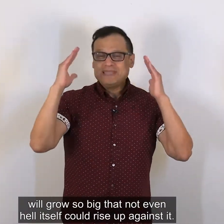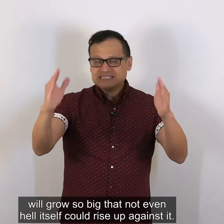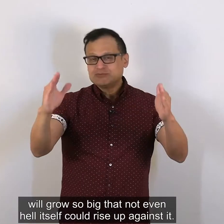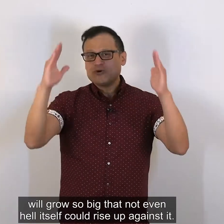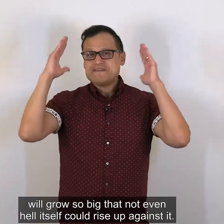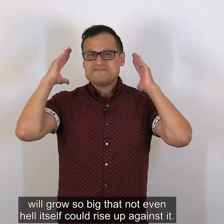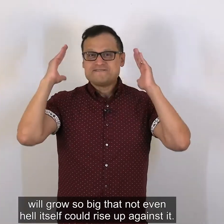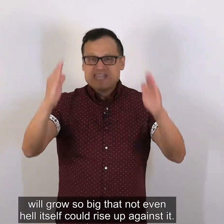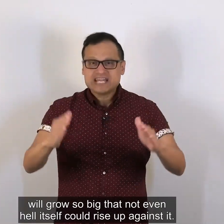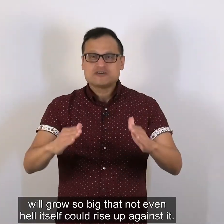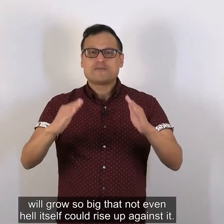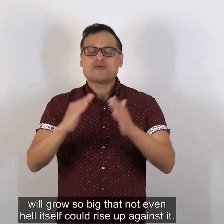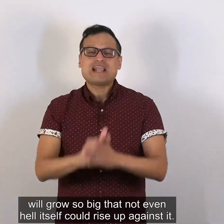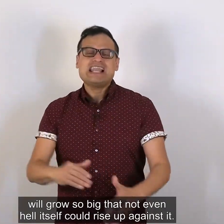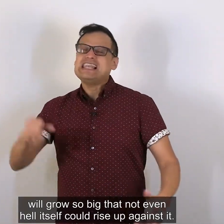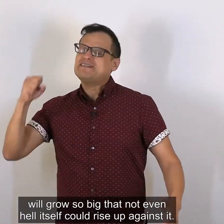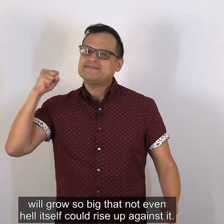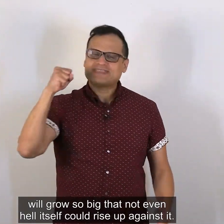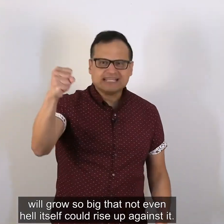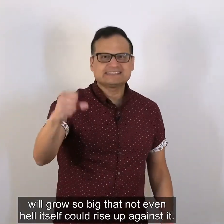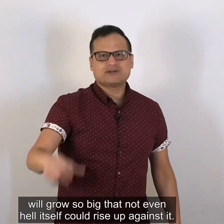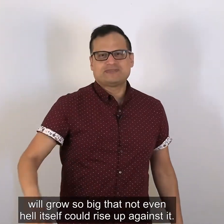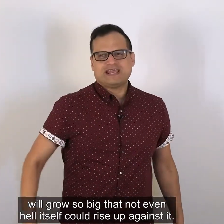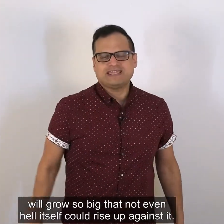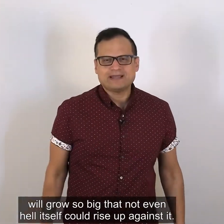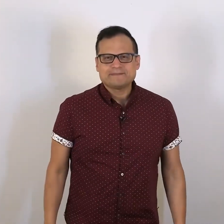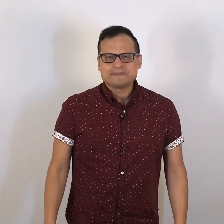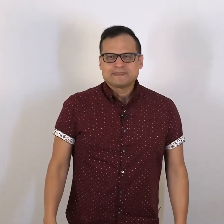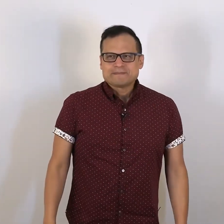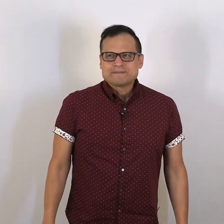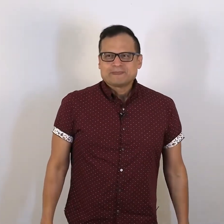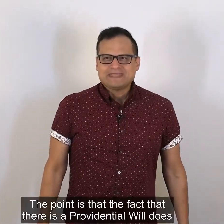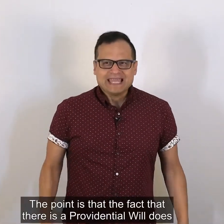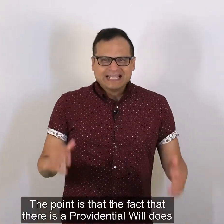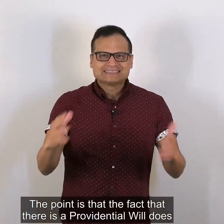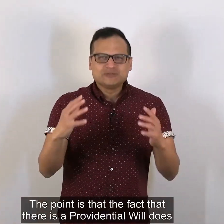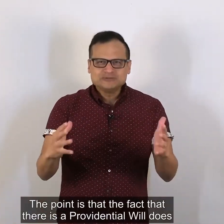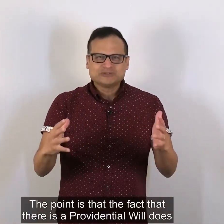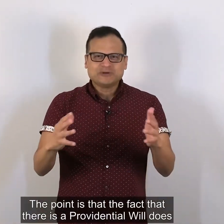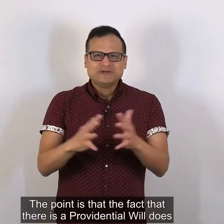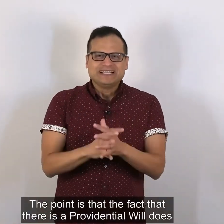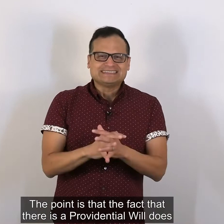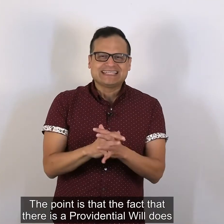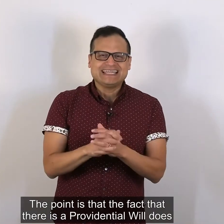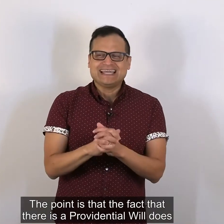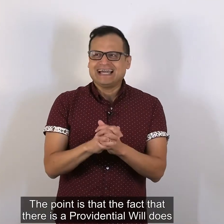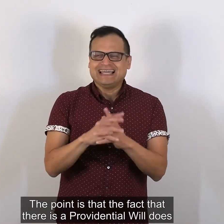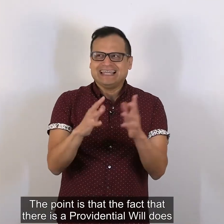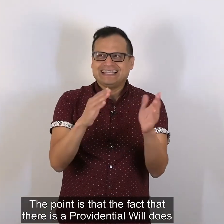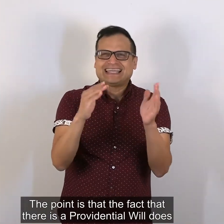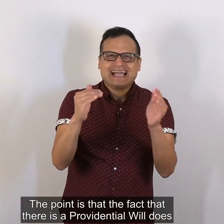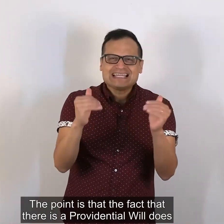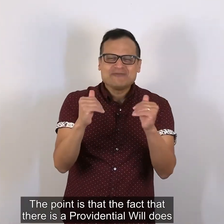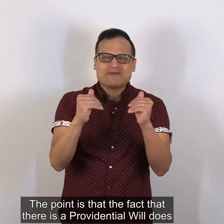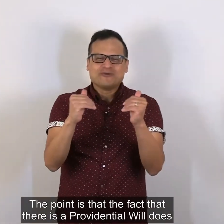mismo infierno podrá levantarse contra ella. Y el asunto es que el que haya una